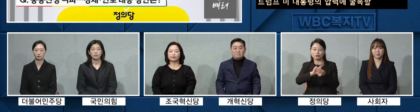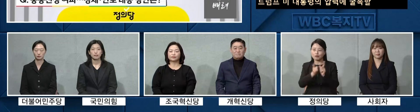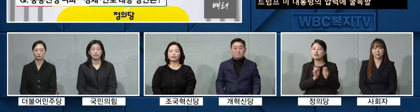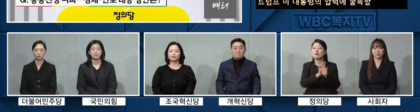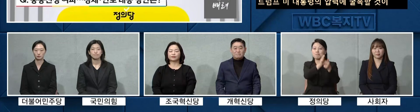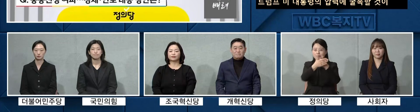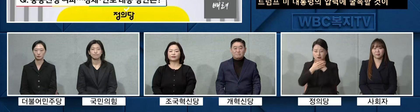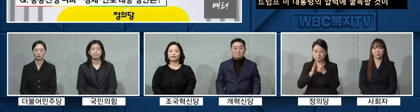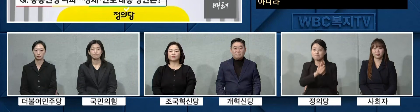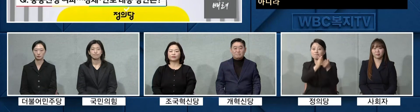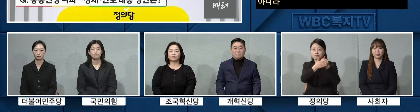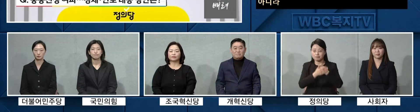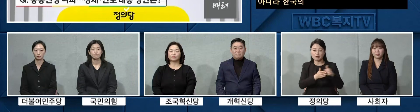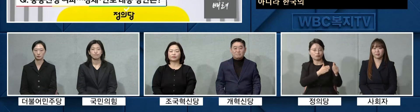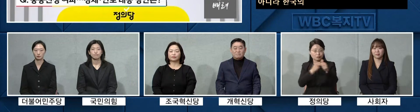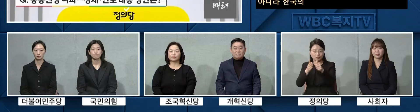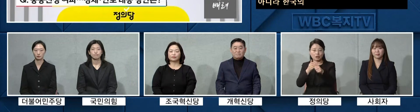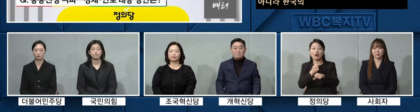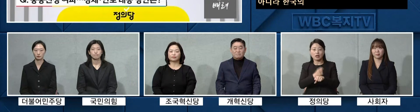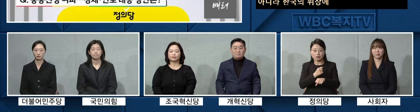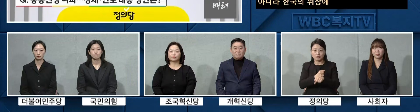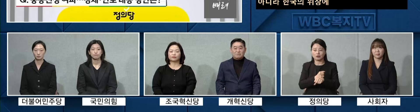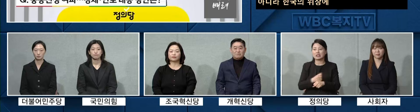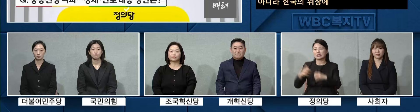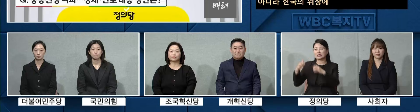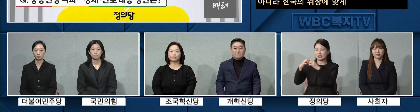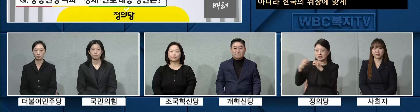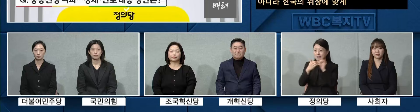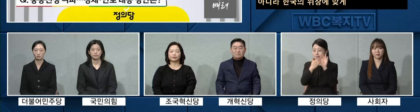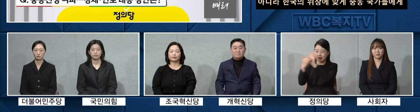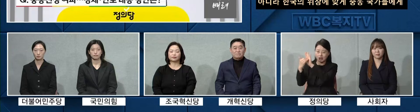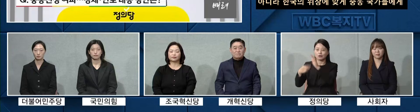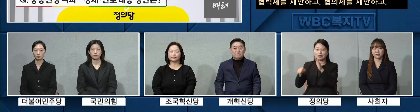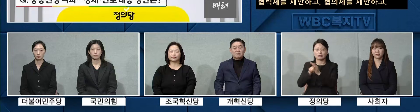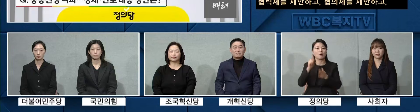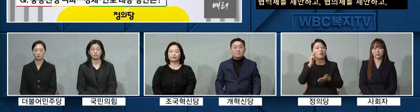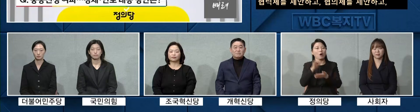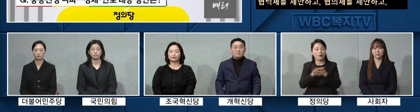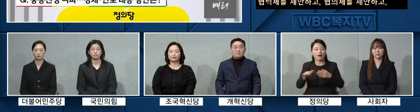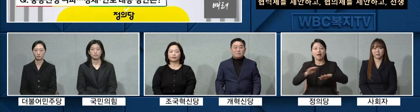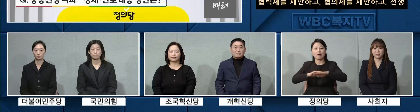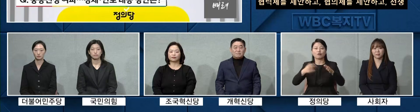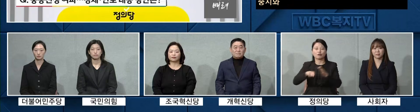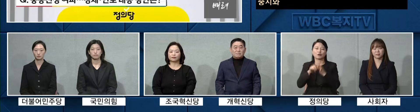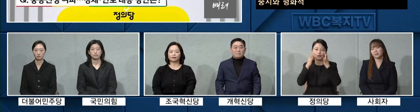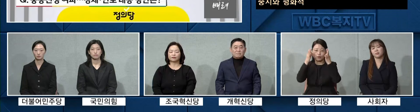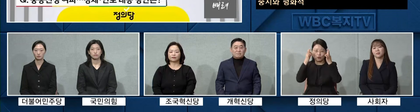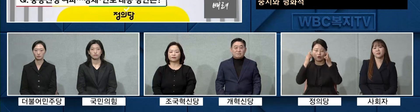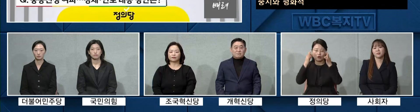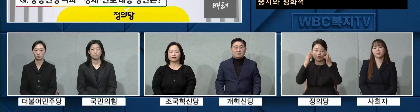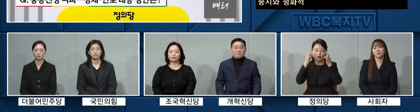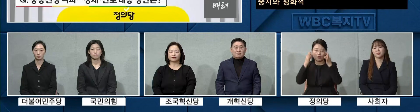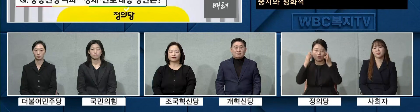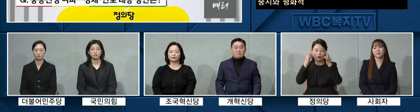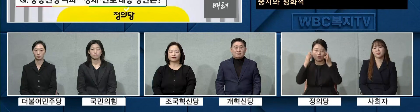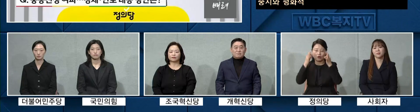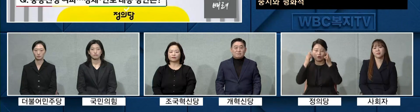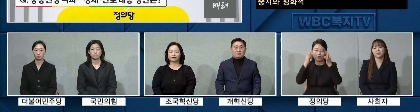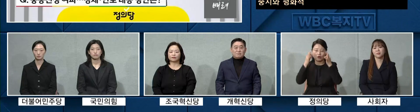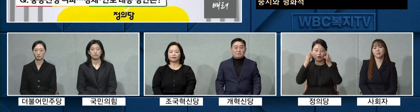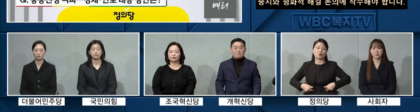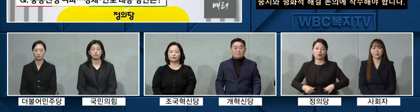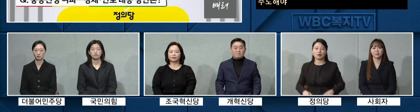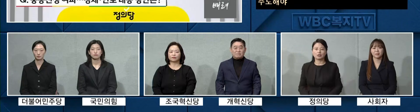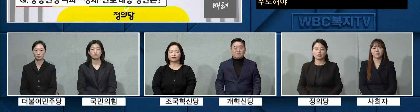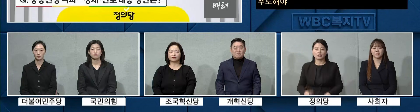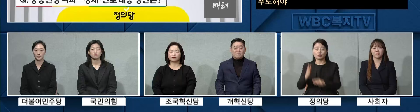제안하고 협의체를 제안하고 전쟁 중지와 평화적 해결 논의에 착수해야 합니다. 주도해야 합니다. 둘째,